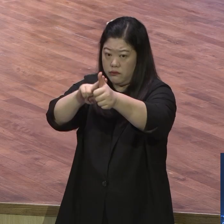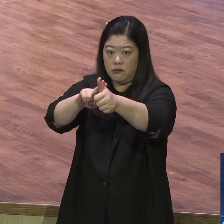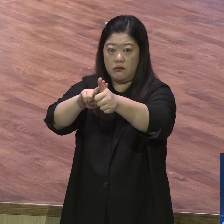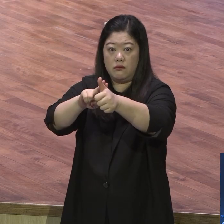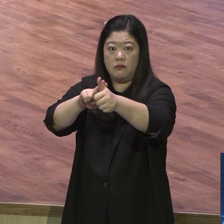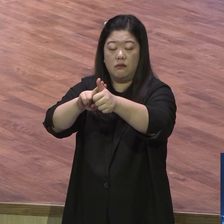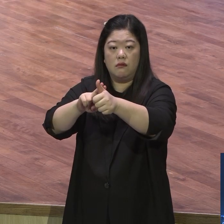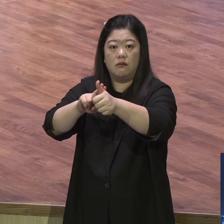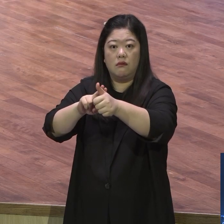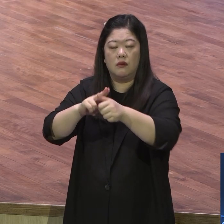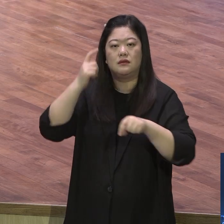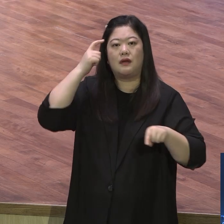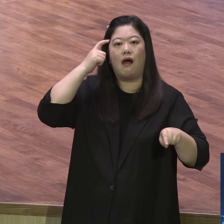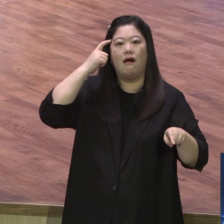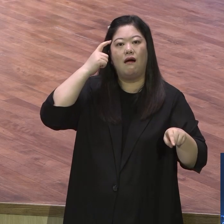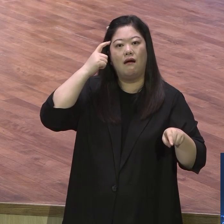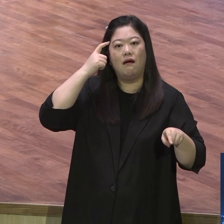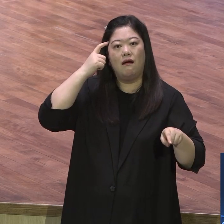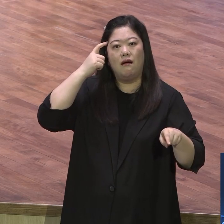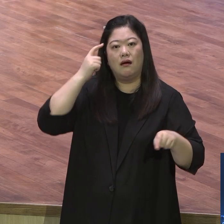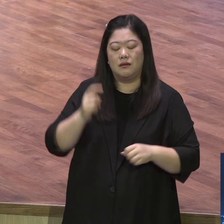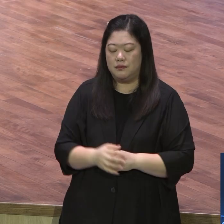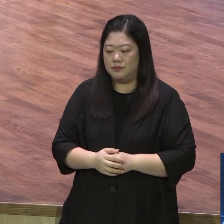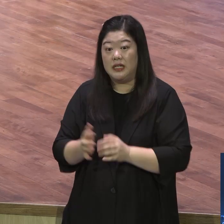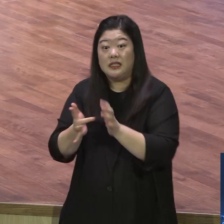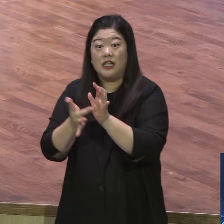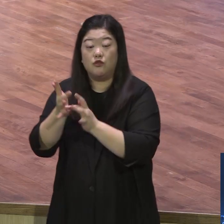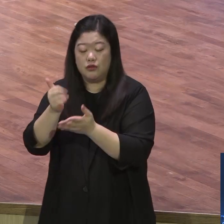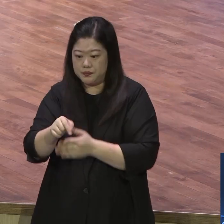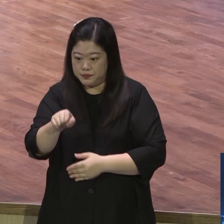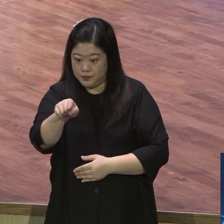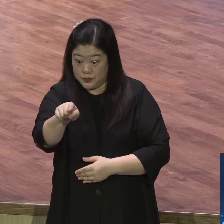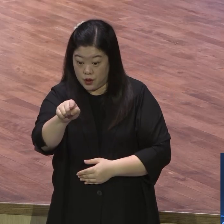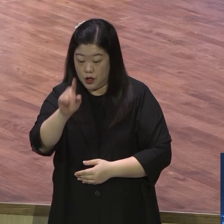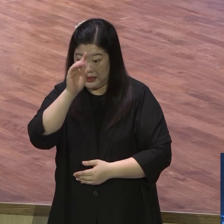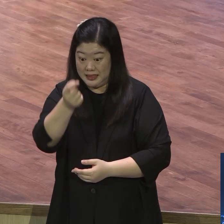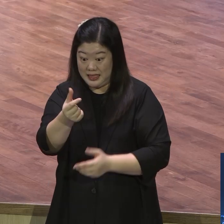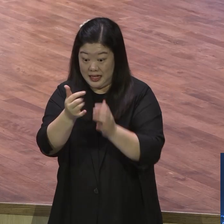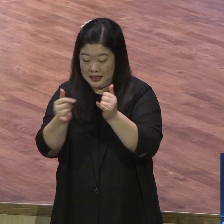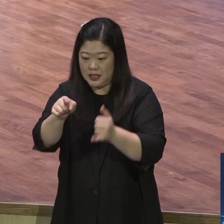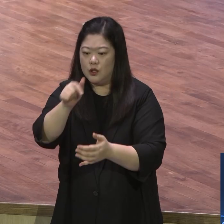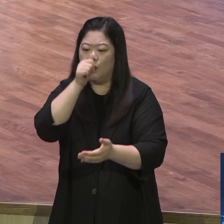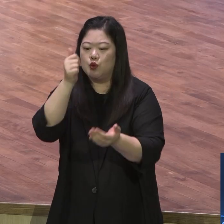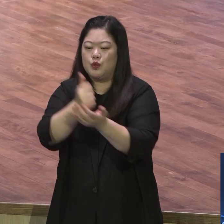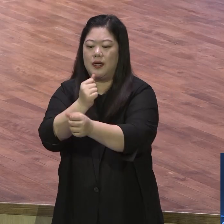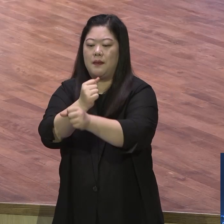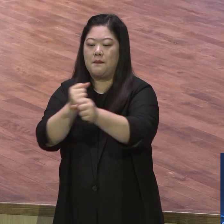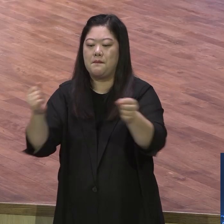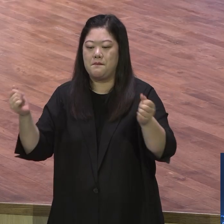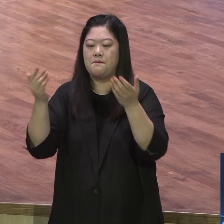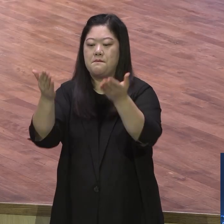예수님께서 정부방자를 향해서 너 죄사함을 받았느니라 그렇게